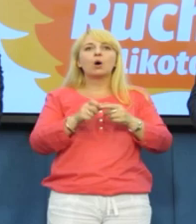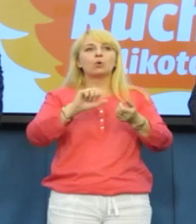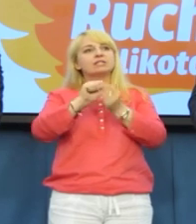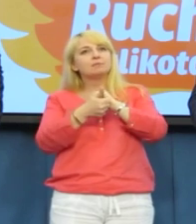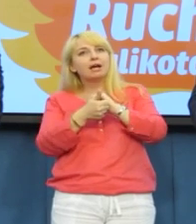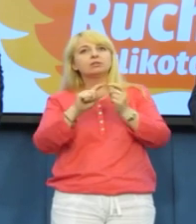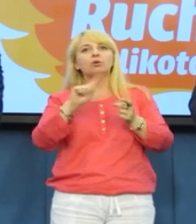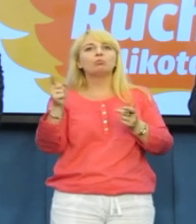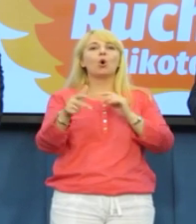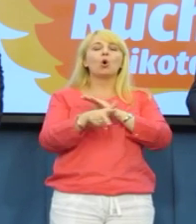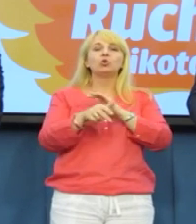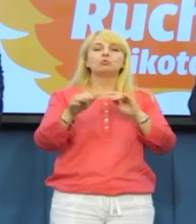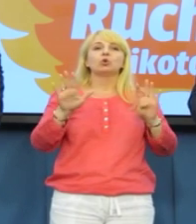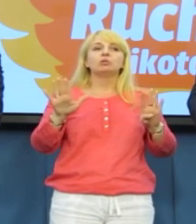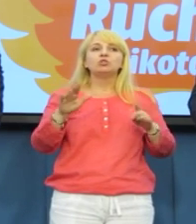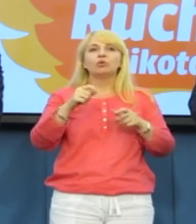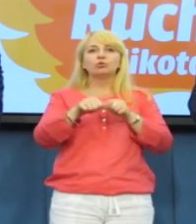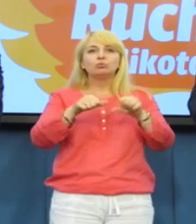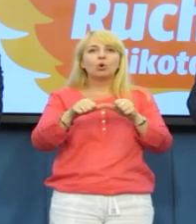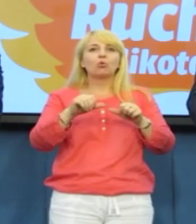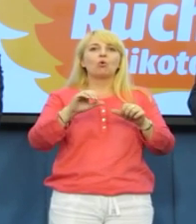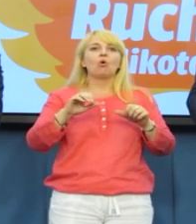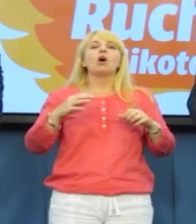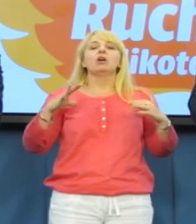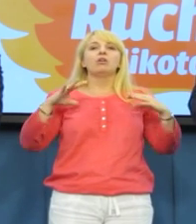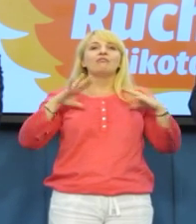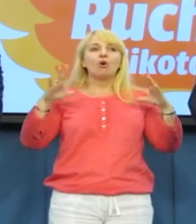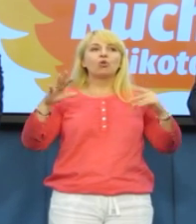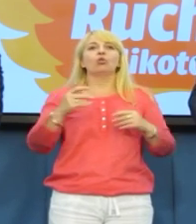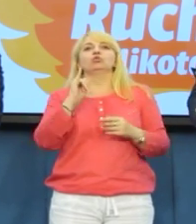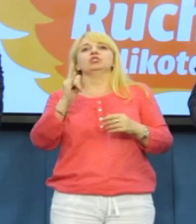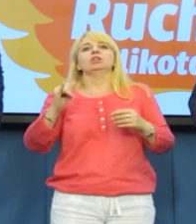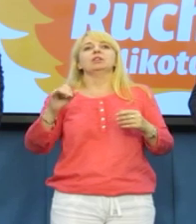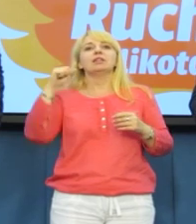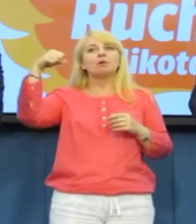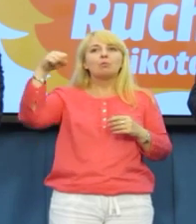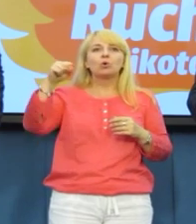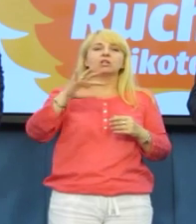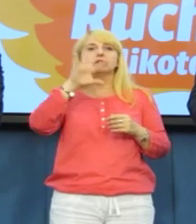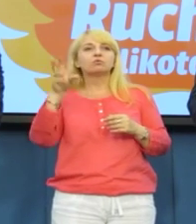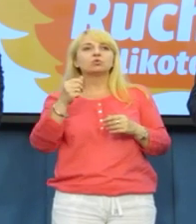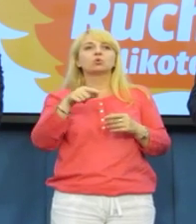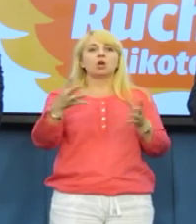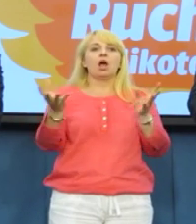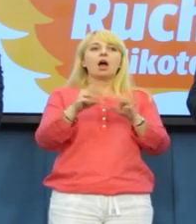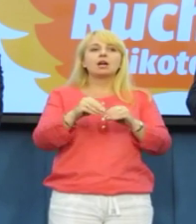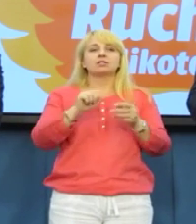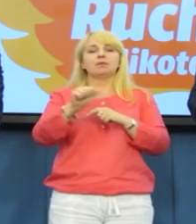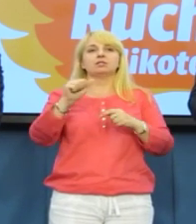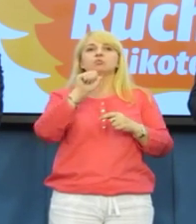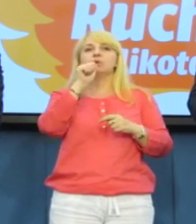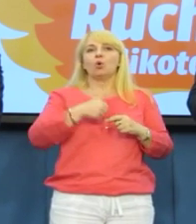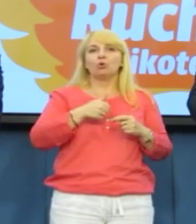roku 89, wolność, którą wywalczyliśmy, demokracja, którą wywalczyliśmy i wszystkie jej konsekwencje, to, że jesteśmy w Unii Europejskiej, to, że